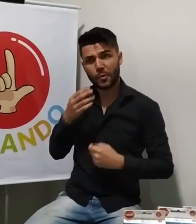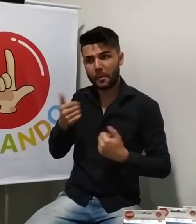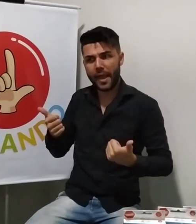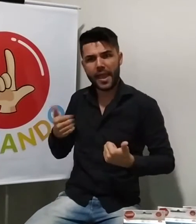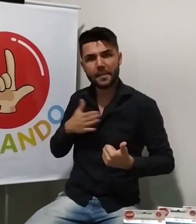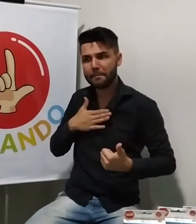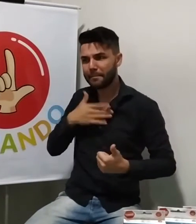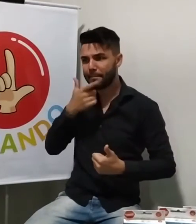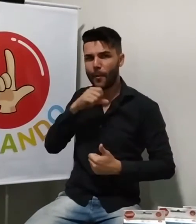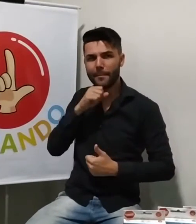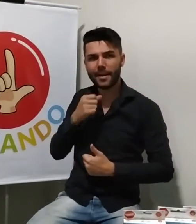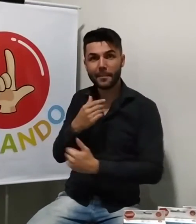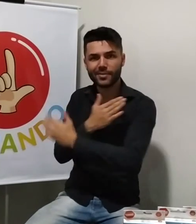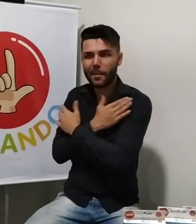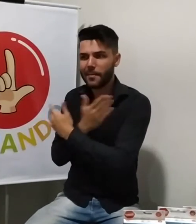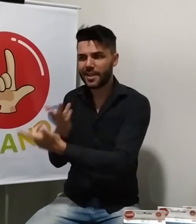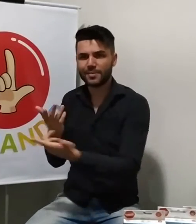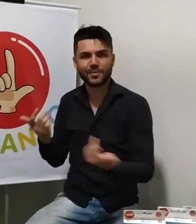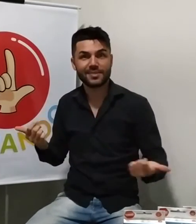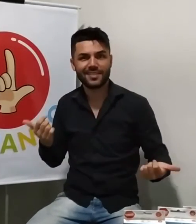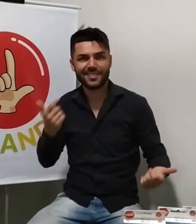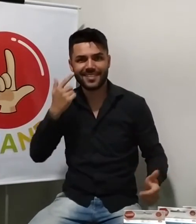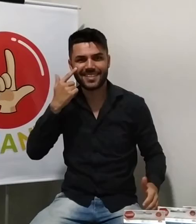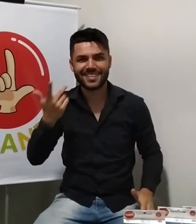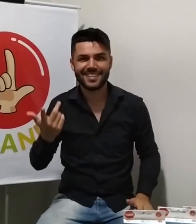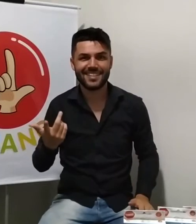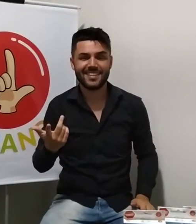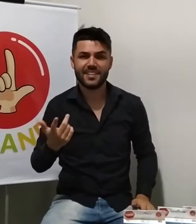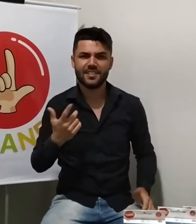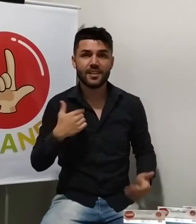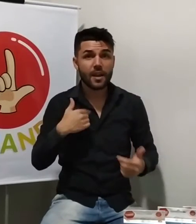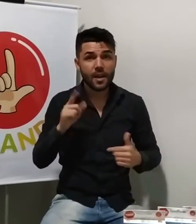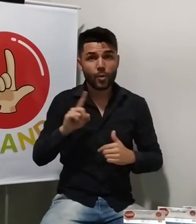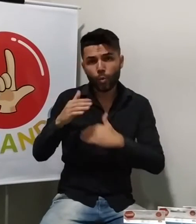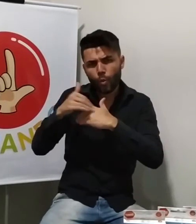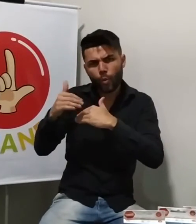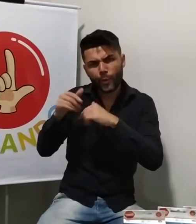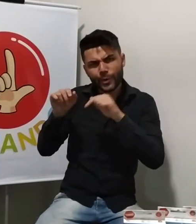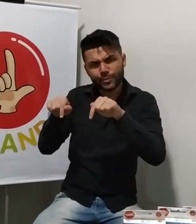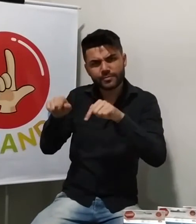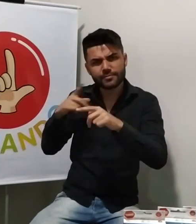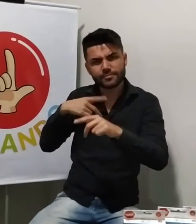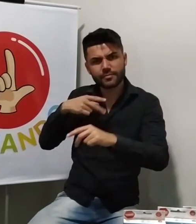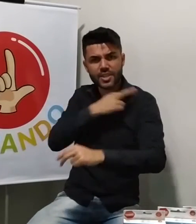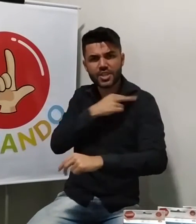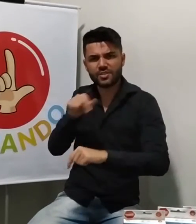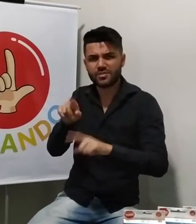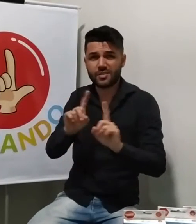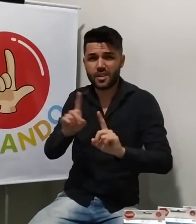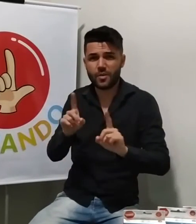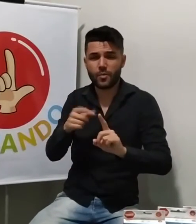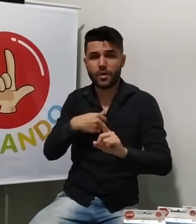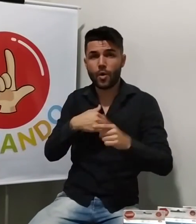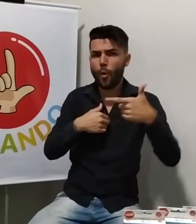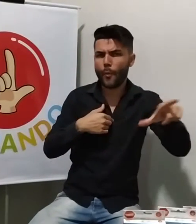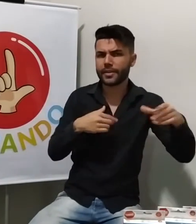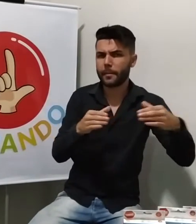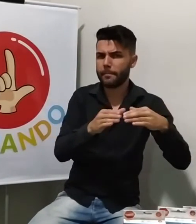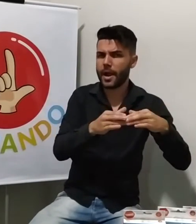certeza, porque não deu tempo de eu terminar o programa. Na hora que chegar no final, você desliga o computador, fala que acabou a bateria. Aí eu falei, não, beleza. Aí eu fui lá, fiz o show, desliguei o computador e tal, e o